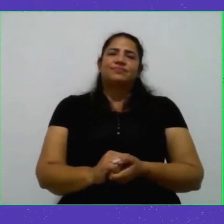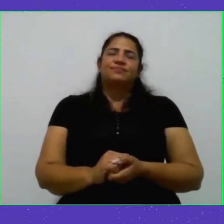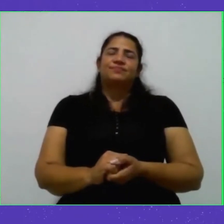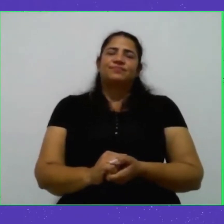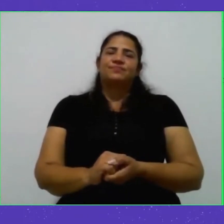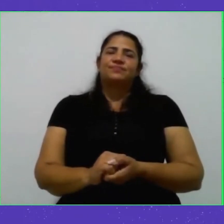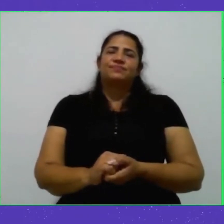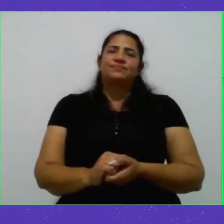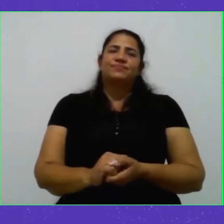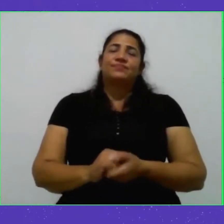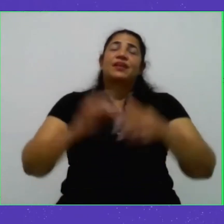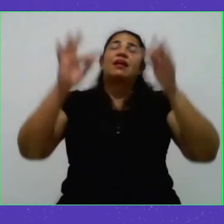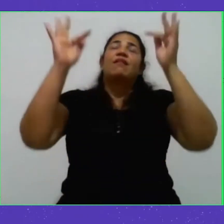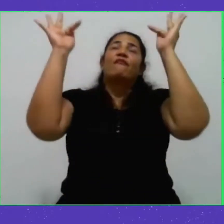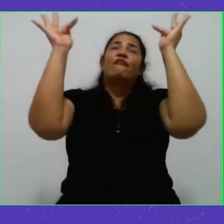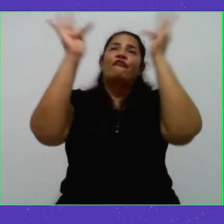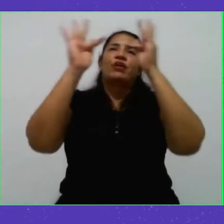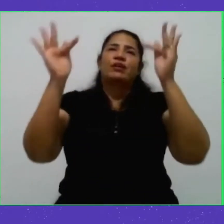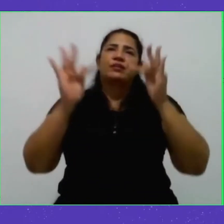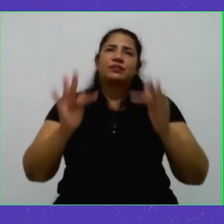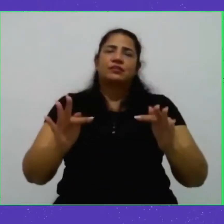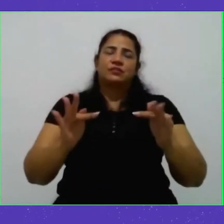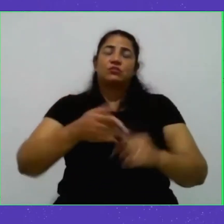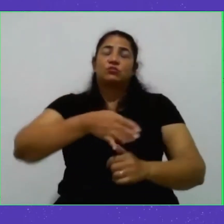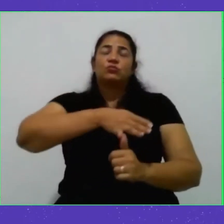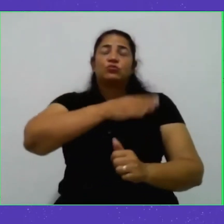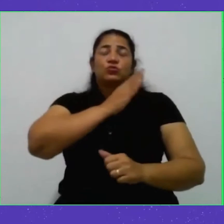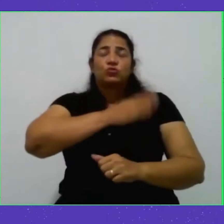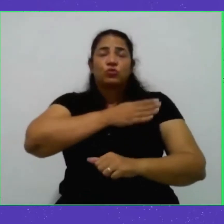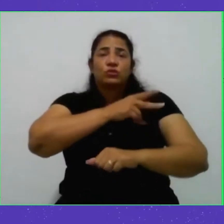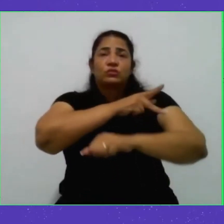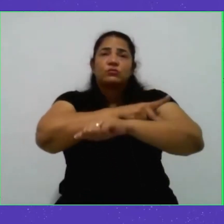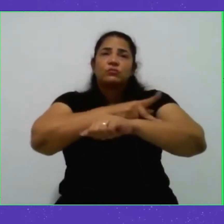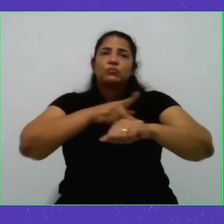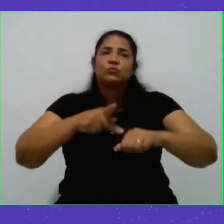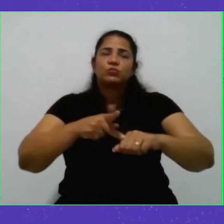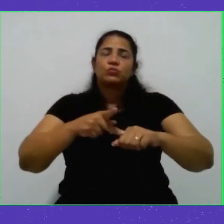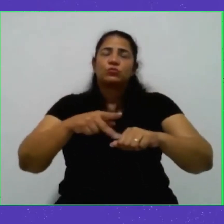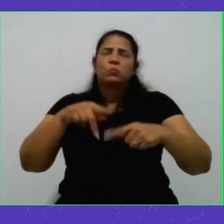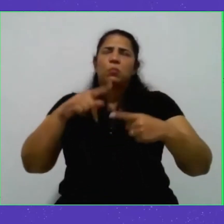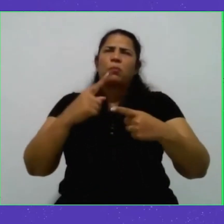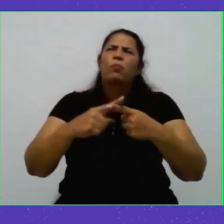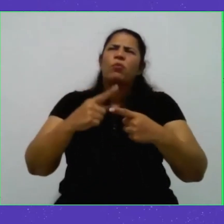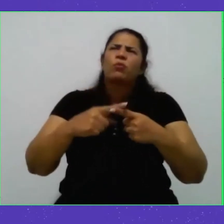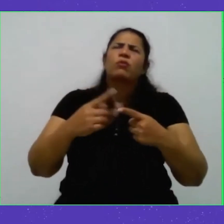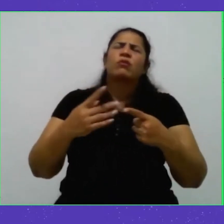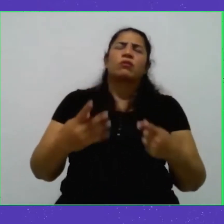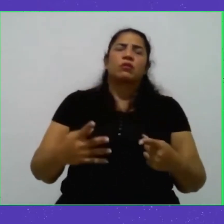ou puros de coração, porque verão a Deus.